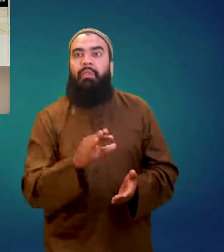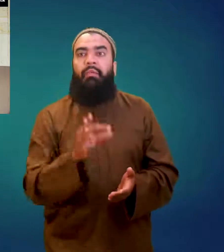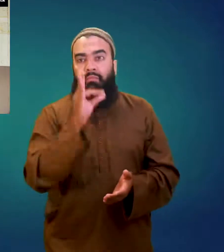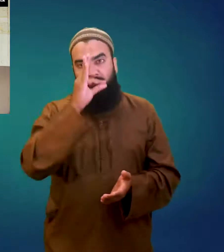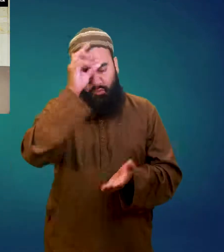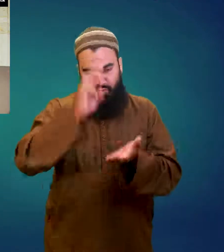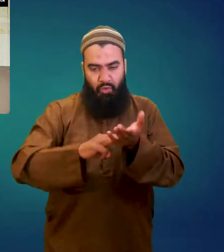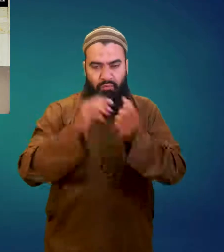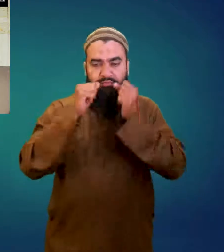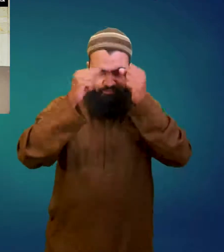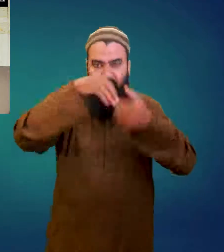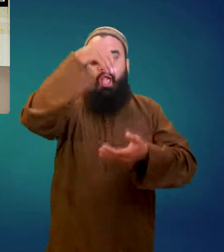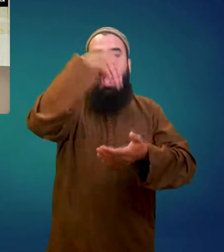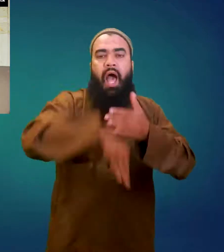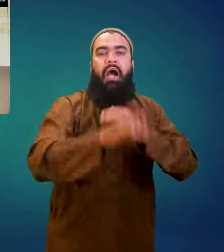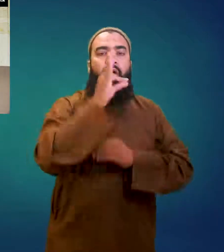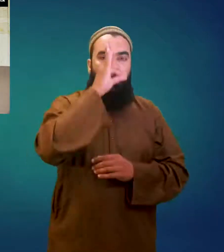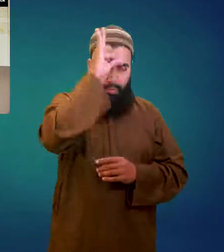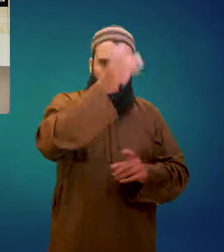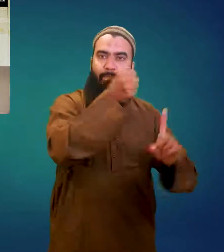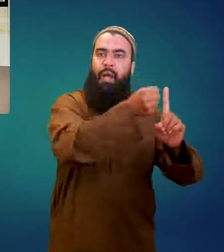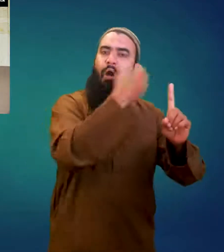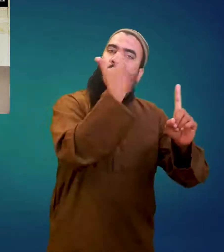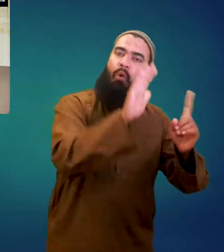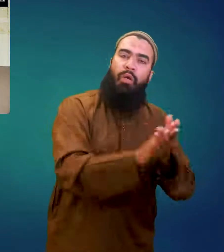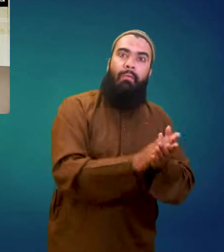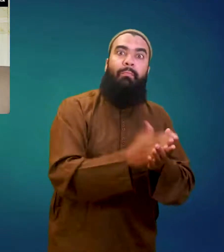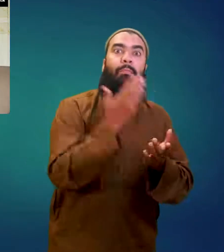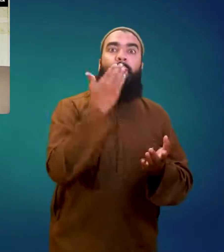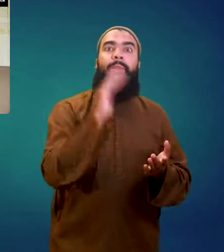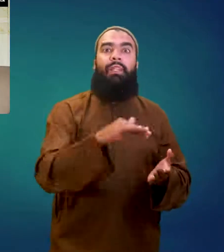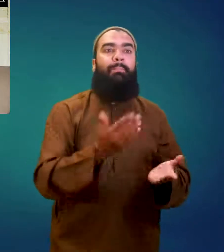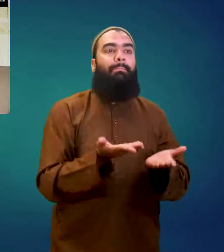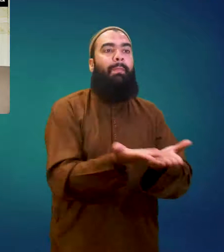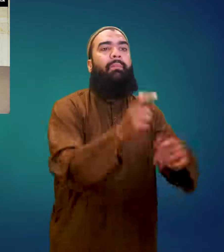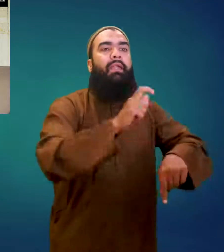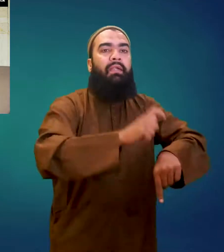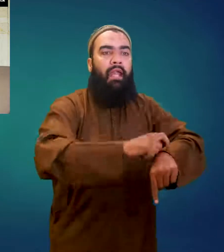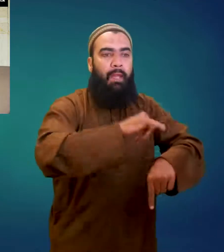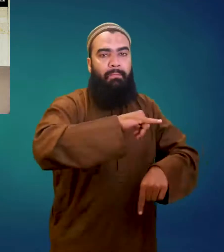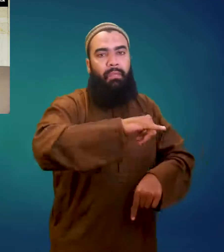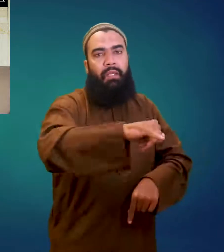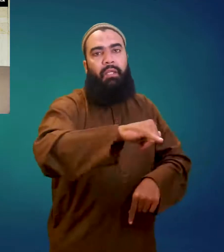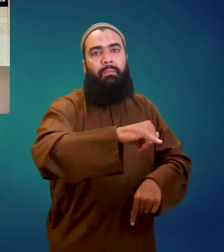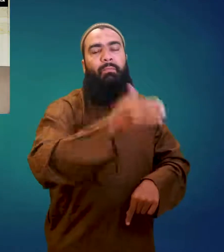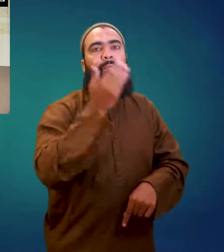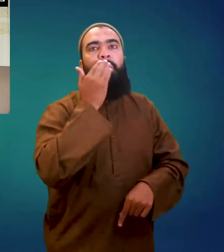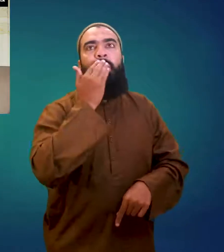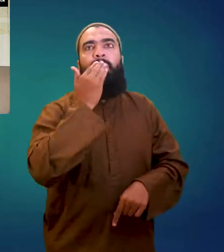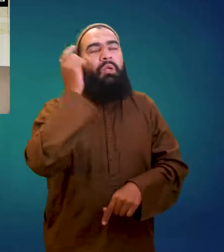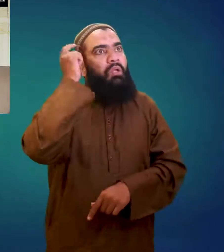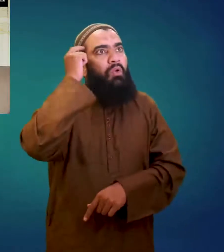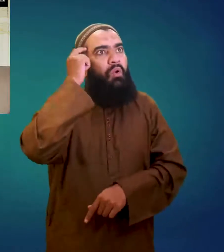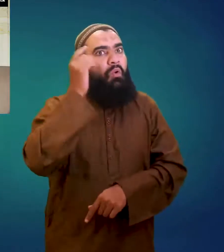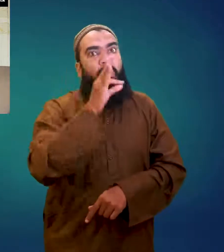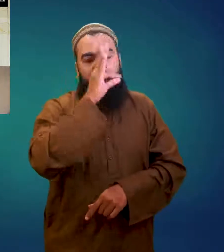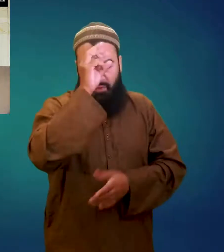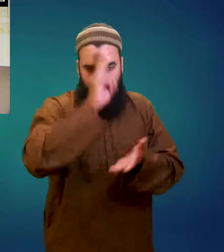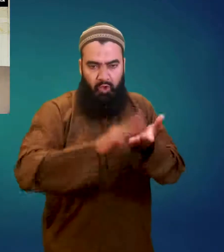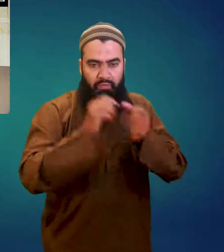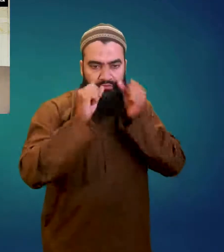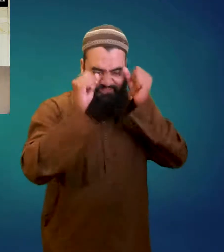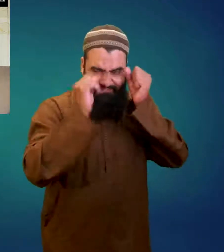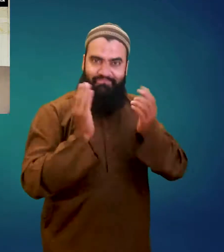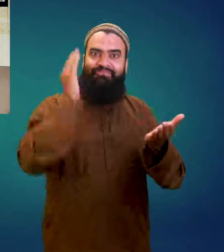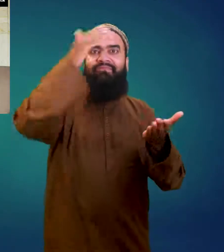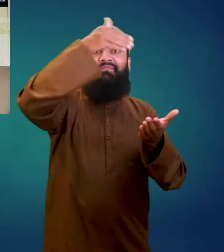بحیثیت آخری نبی کے، خاتم النبیین کے، یہ بھی علامات قیامت میں سے ہے کہ آپ صلی اللہ علیہ وسلم